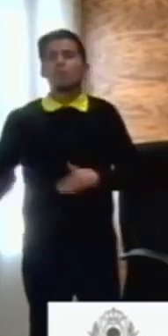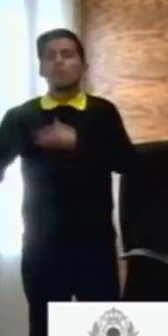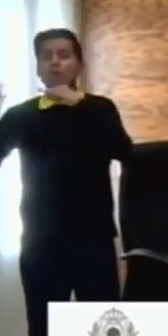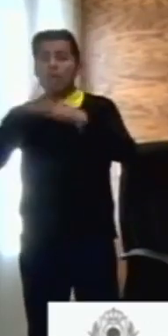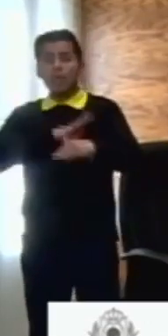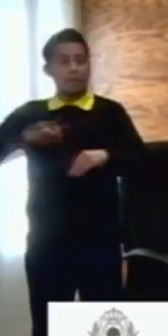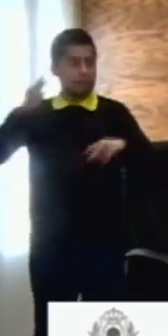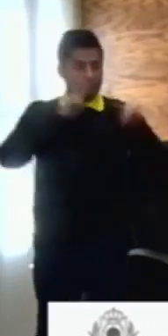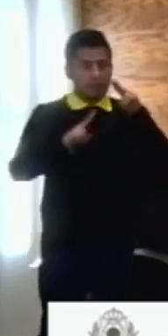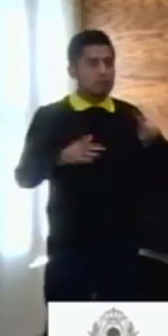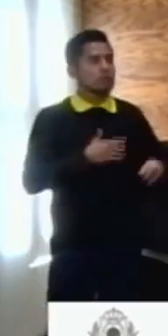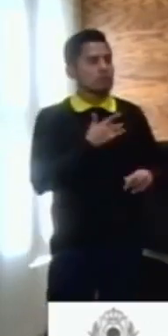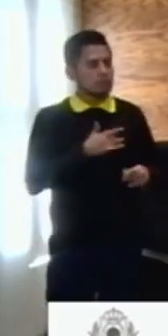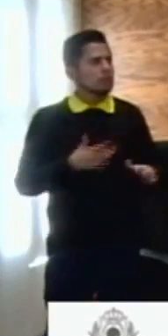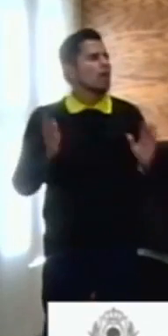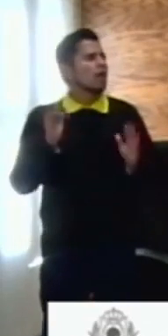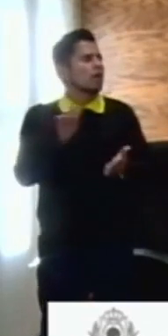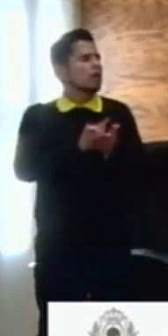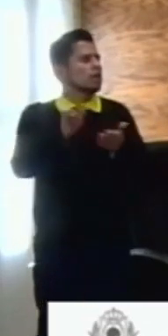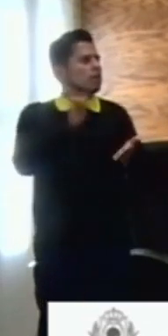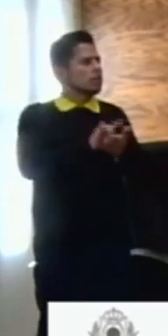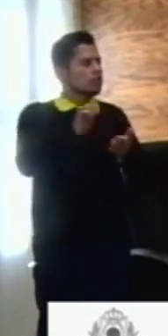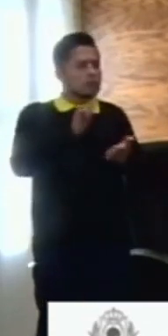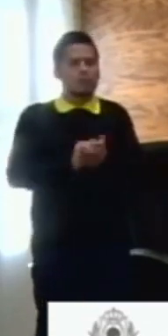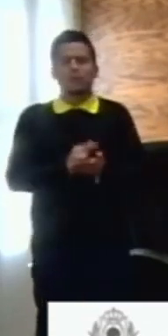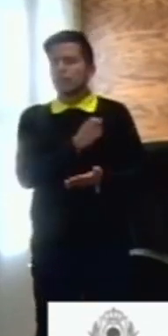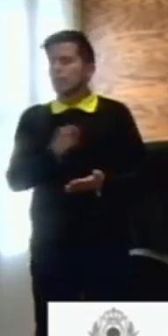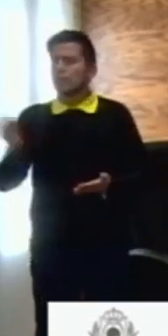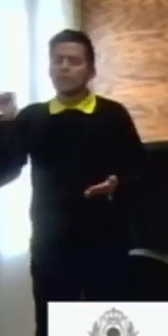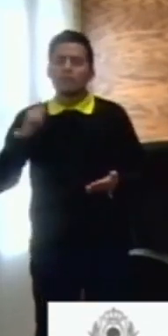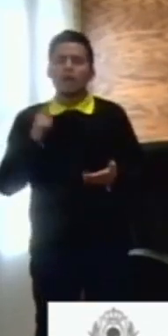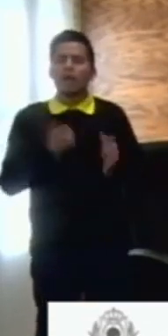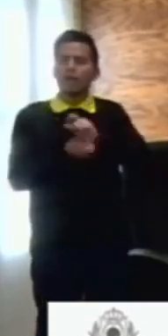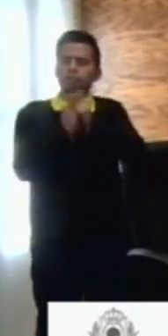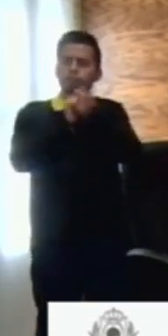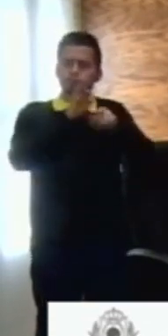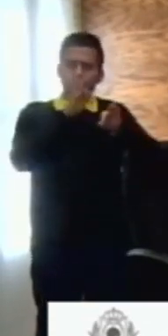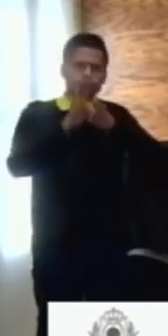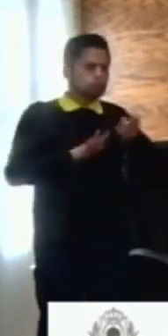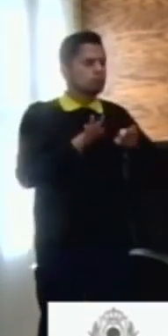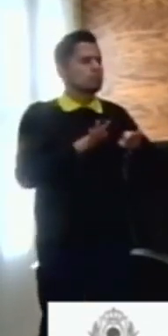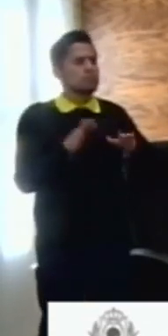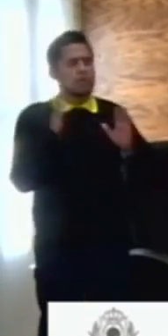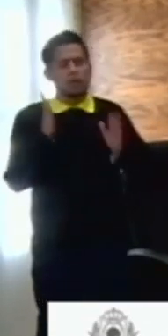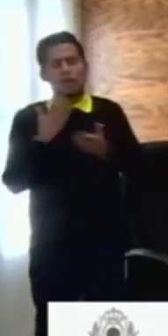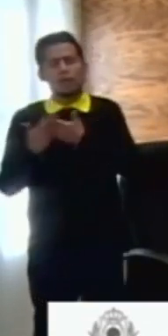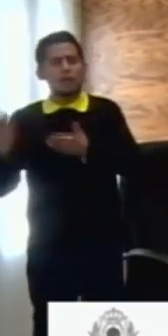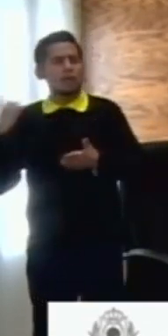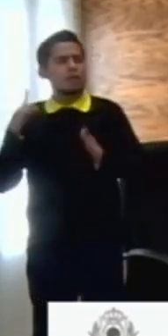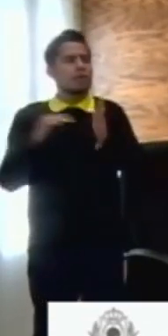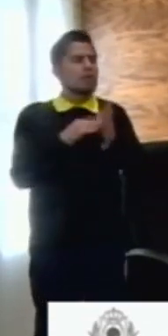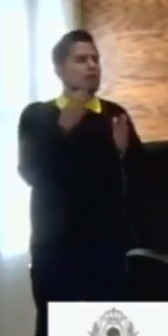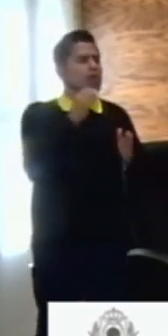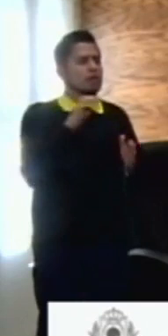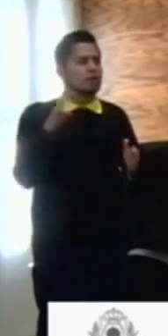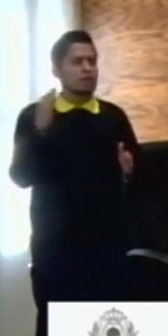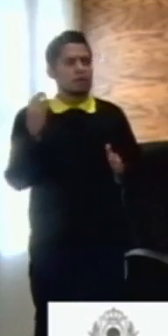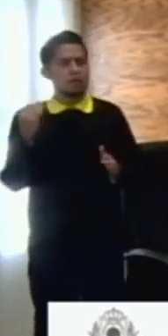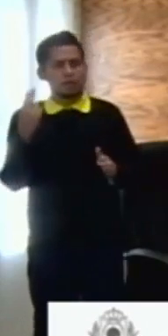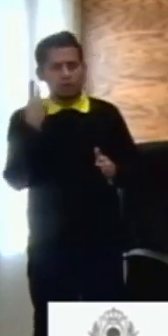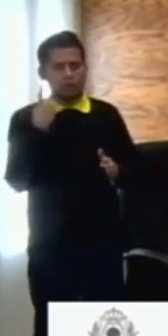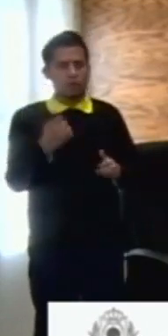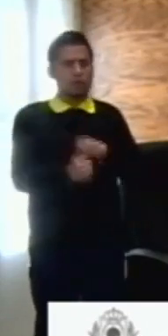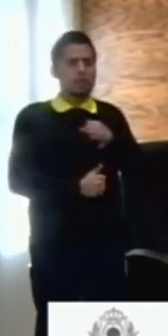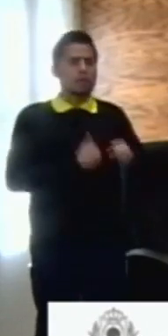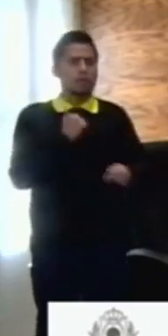Eh ya potabilizada ya que y y ya que desde 1991 al